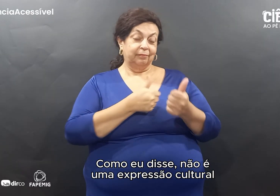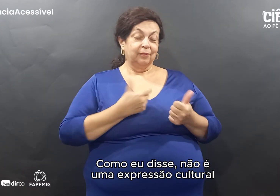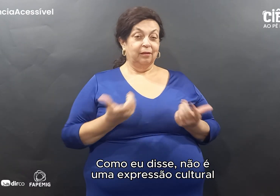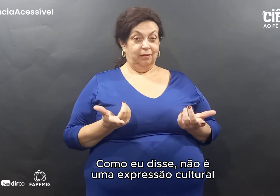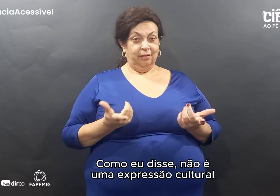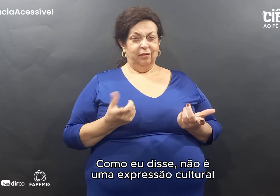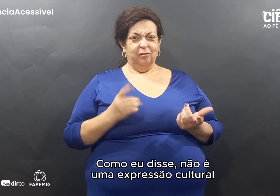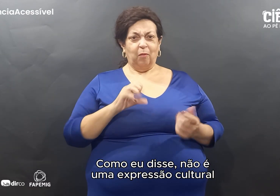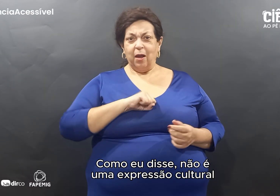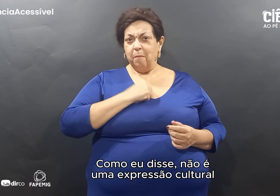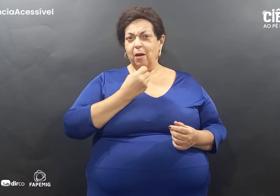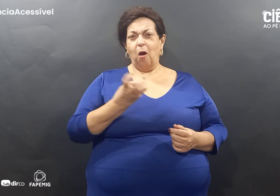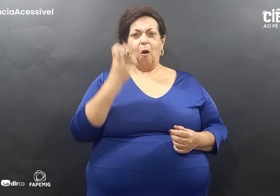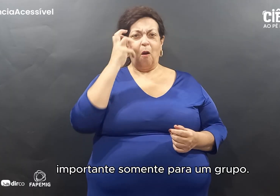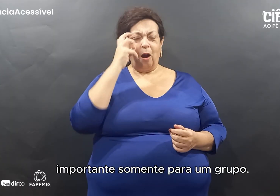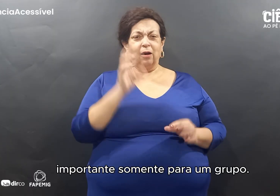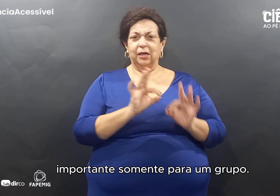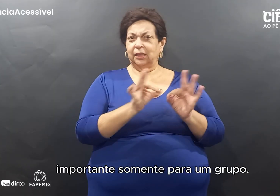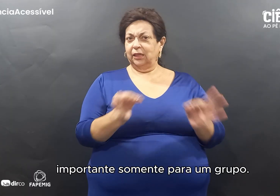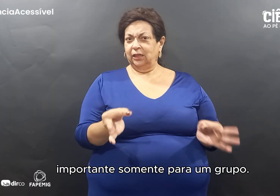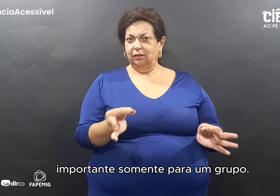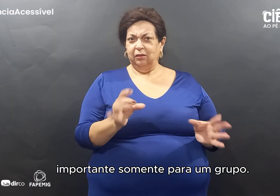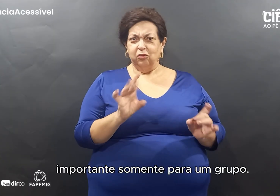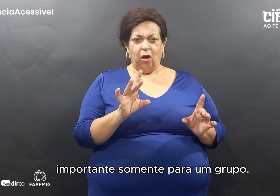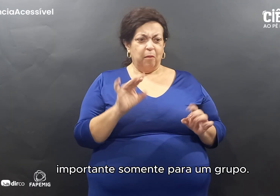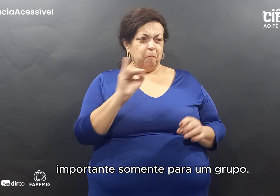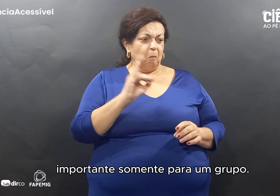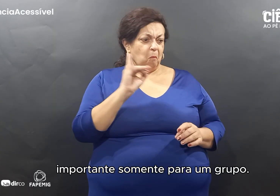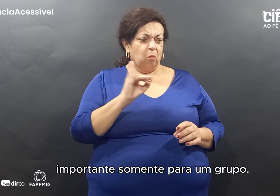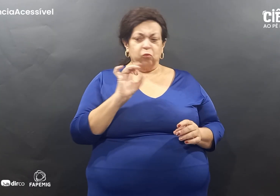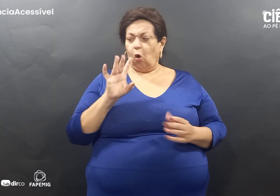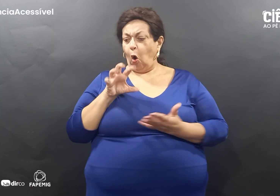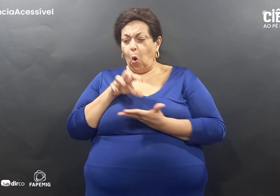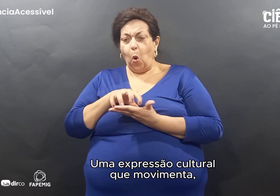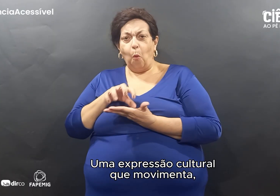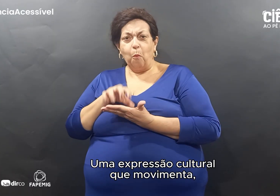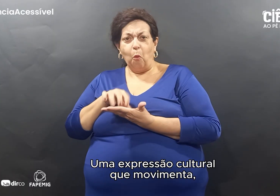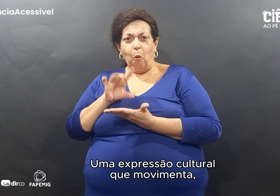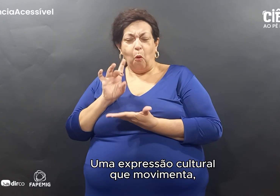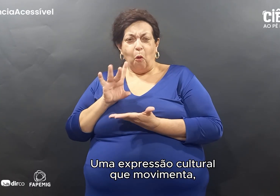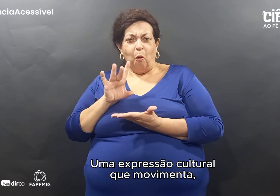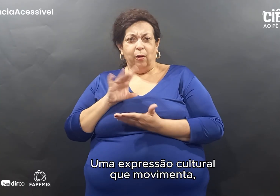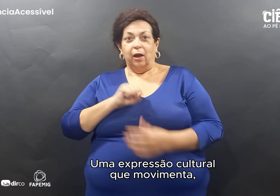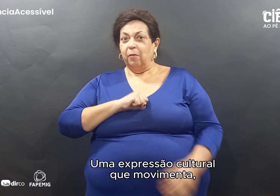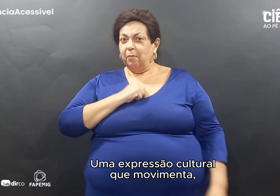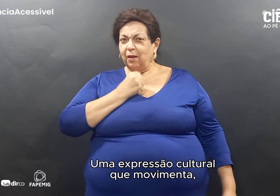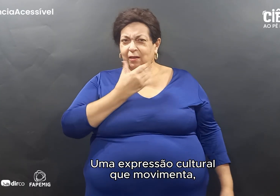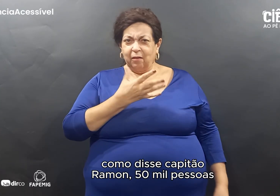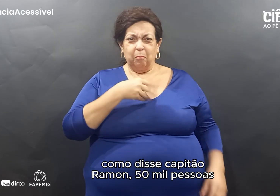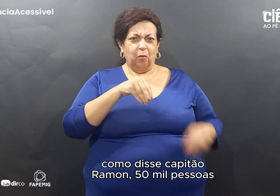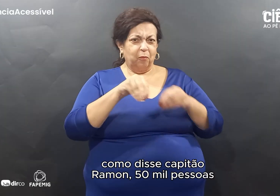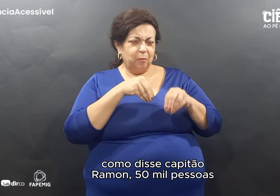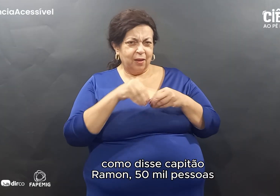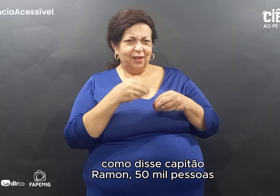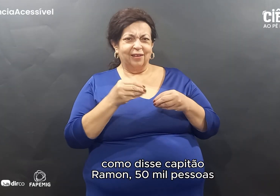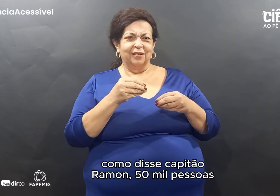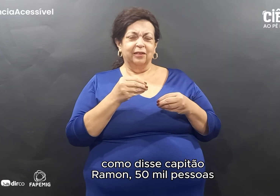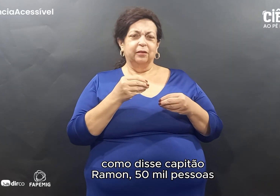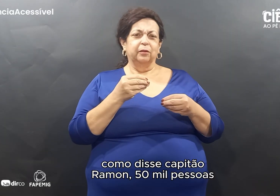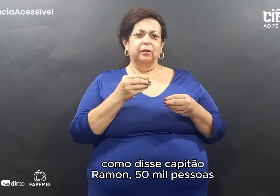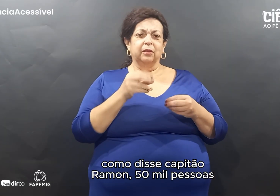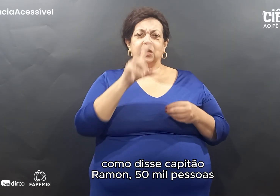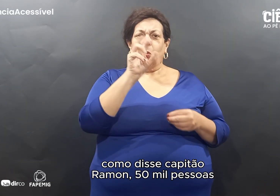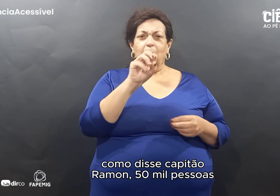é uma expressão cultural importante somente para um grupo. Uma expressão cultural que movimenta, como disse o capitão Ramon,